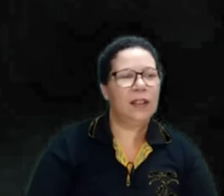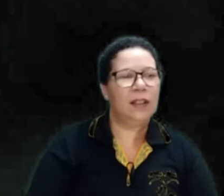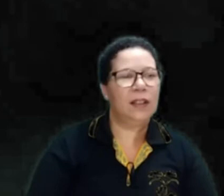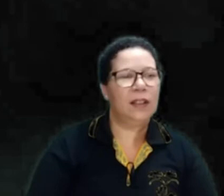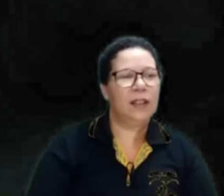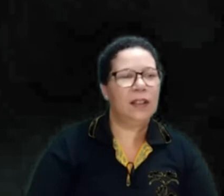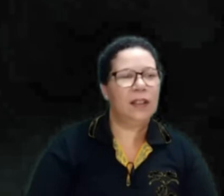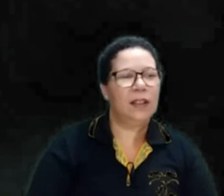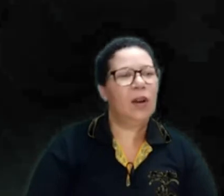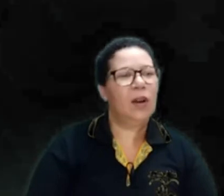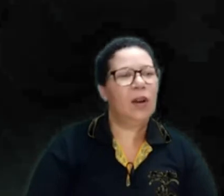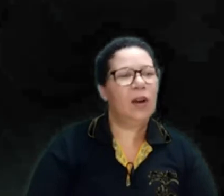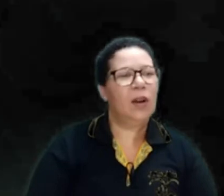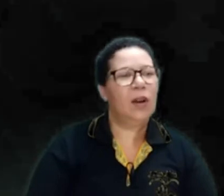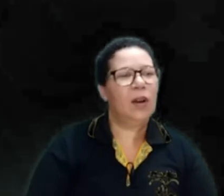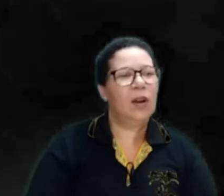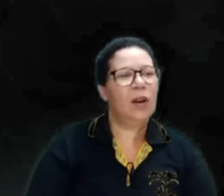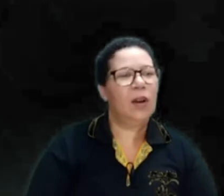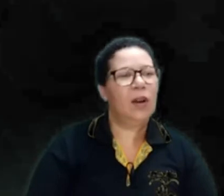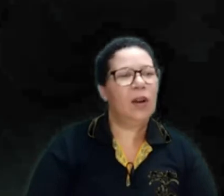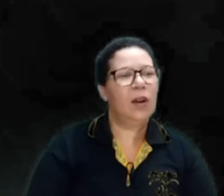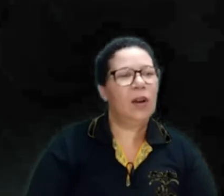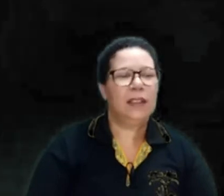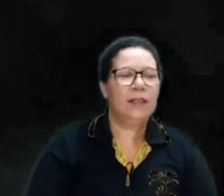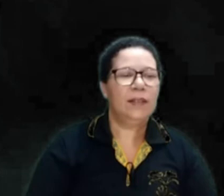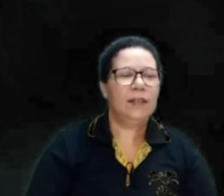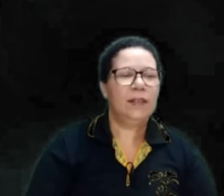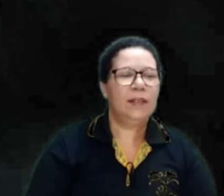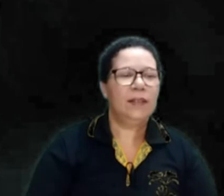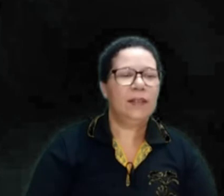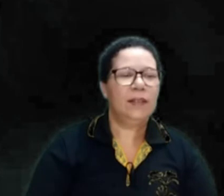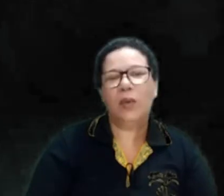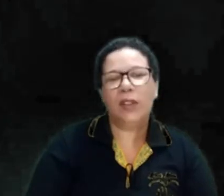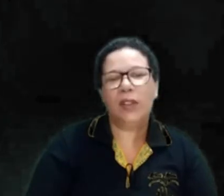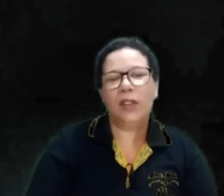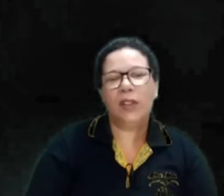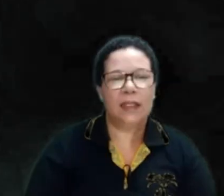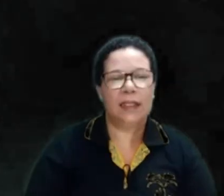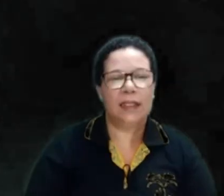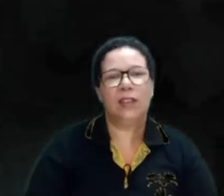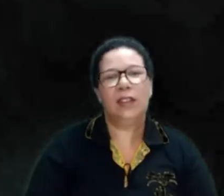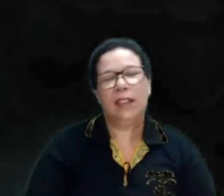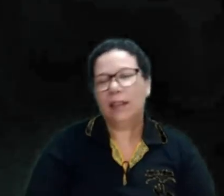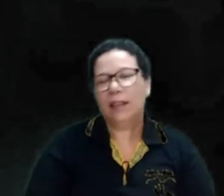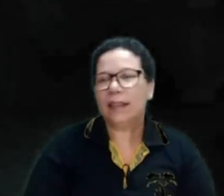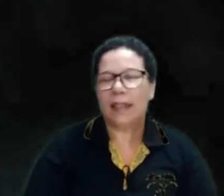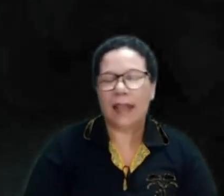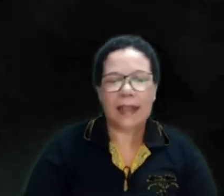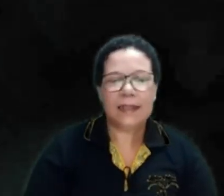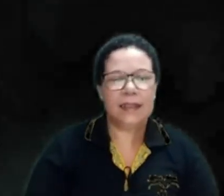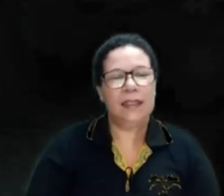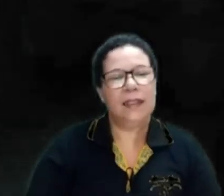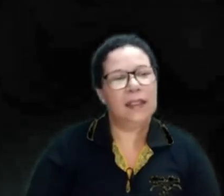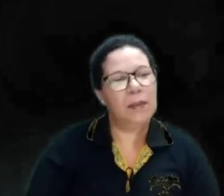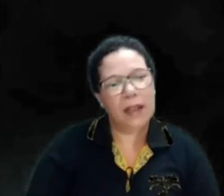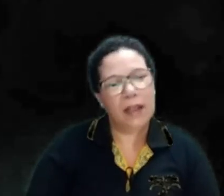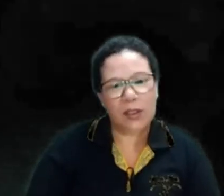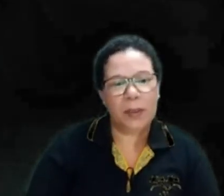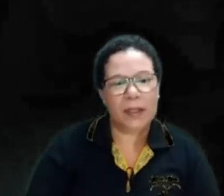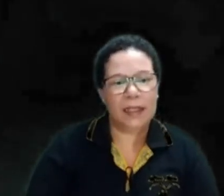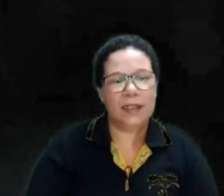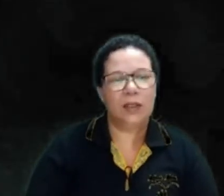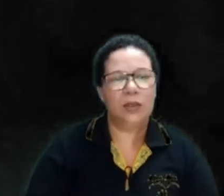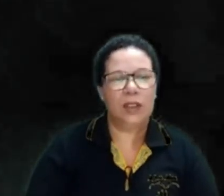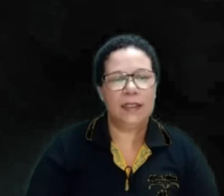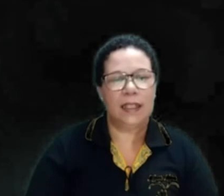né? A resposta correta, qual seria? Então, assim, é um formulário muito importante para estar se trabalhando e